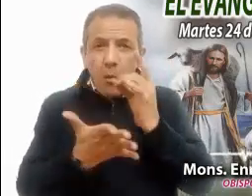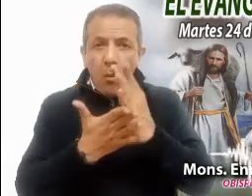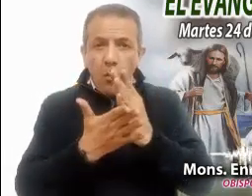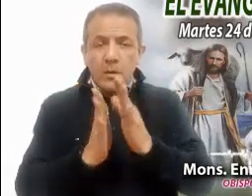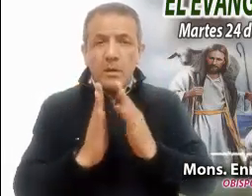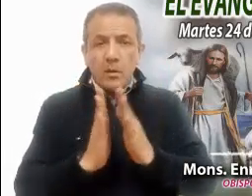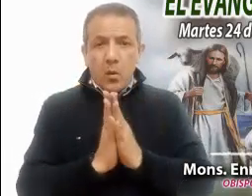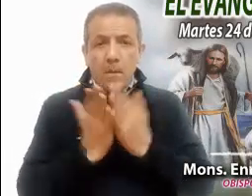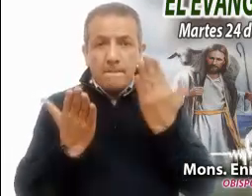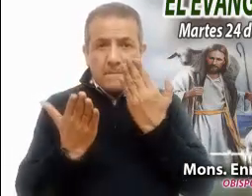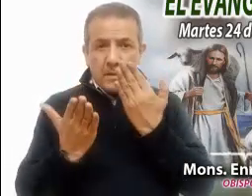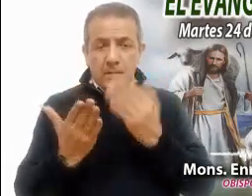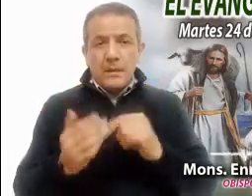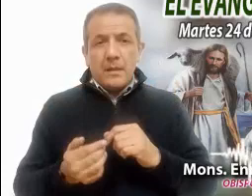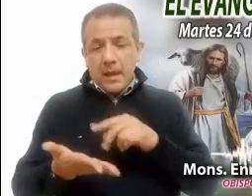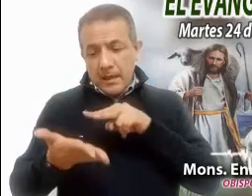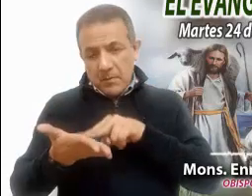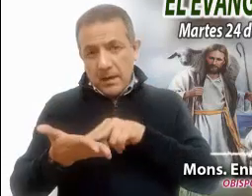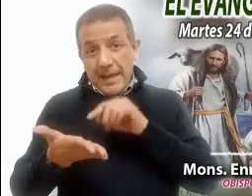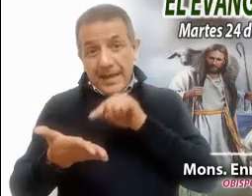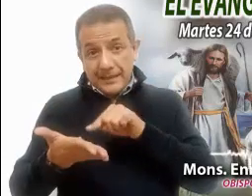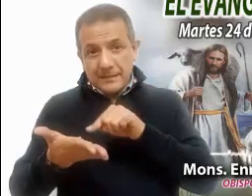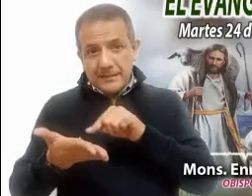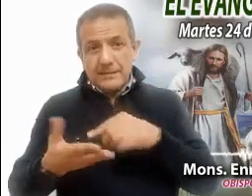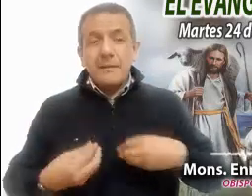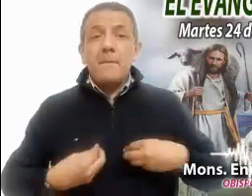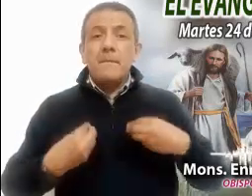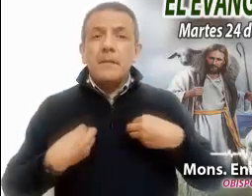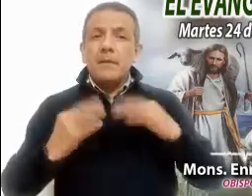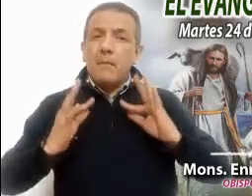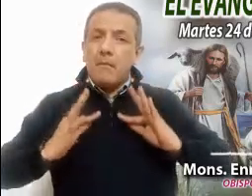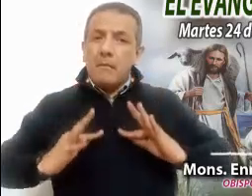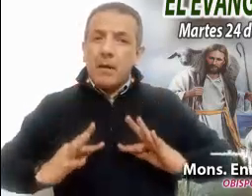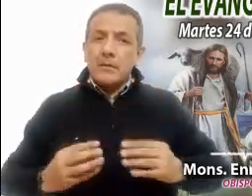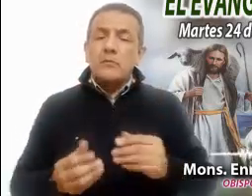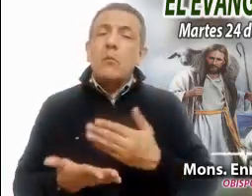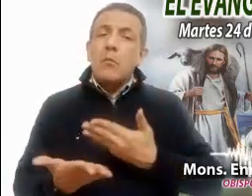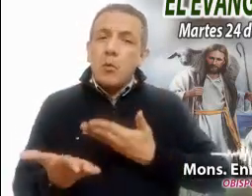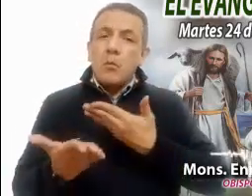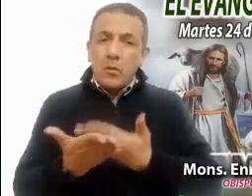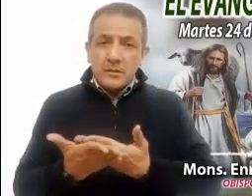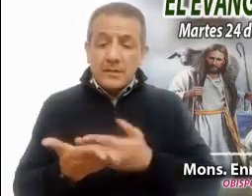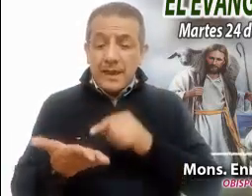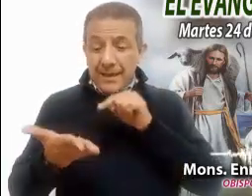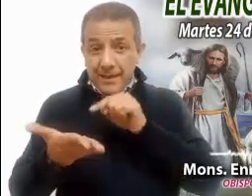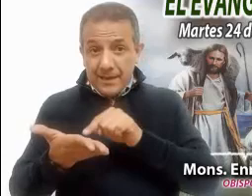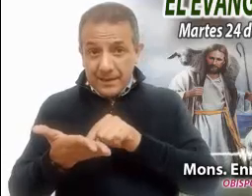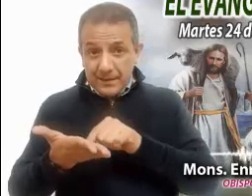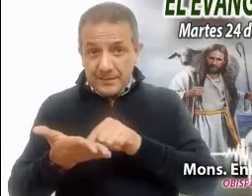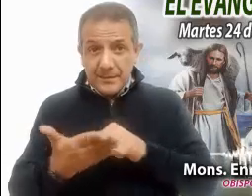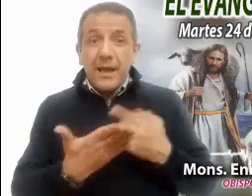de Jesús que nos promete una vida eterna y plena. Su palabra trae aires nuevos de